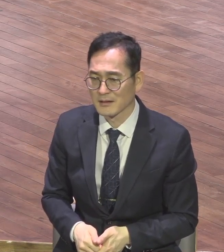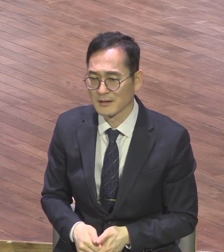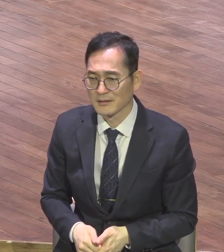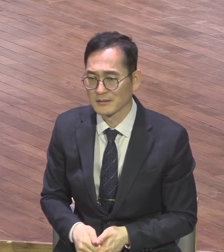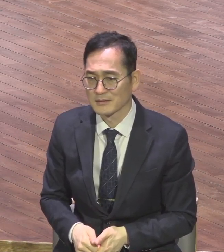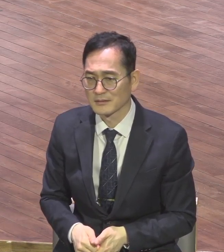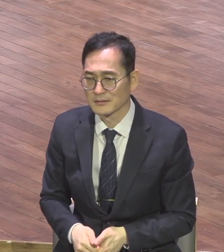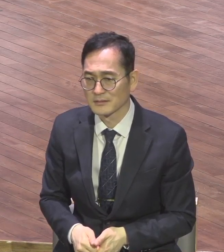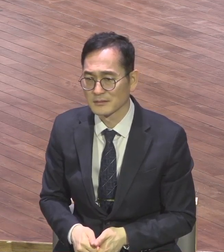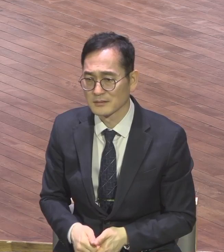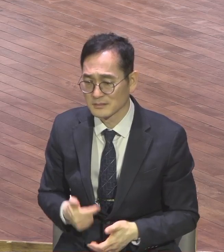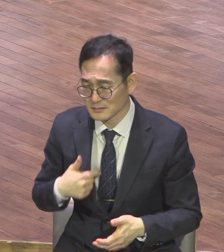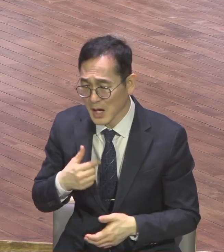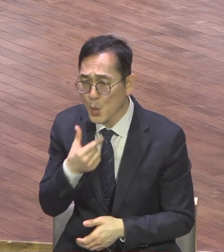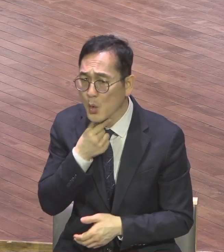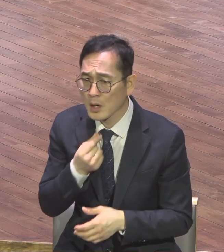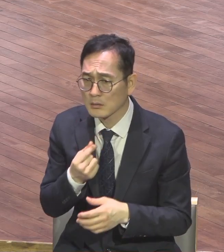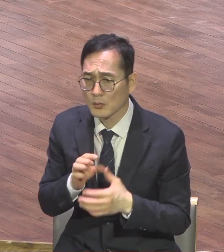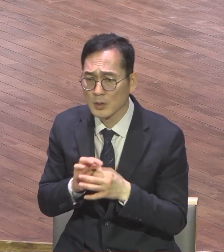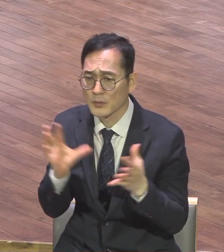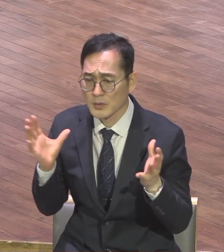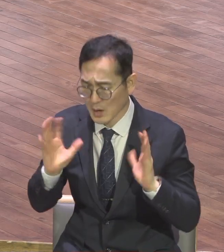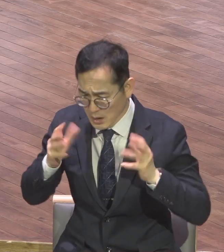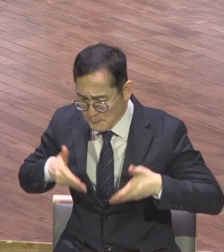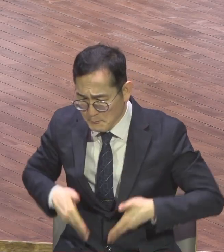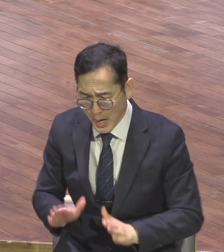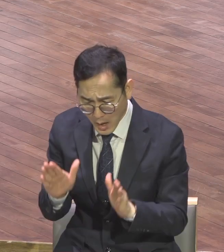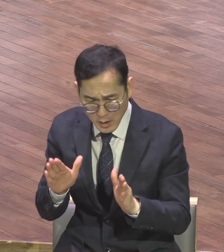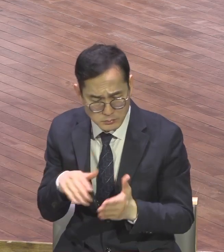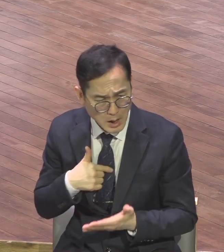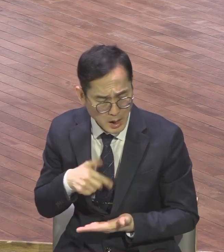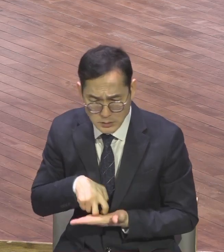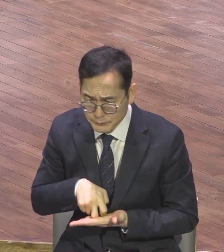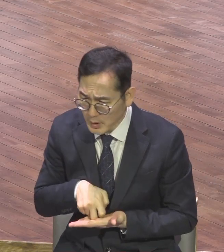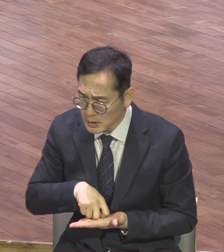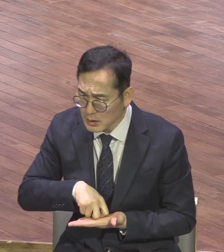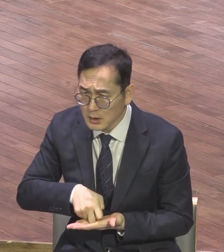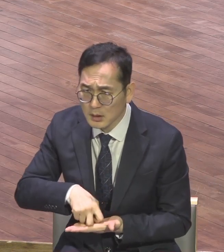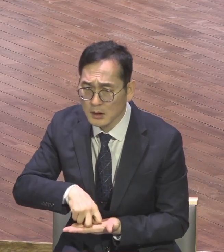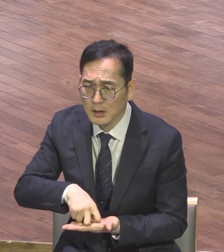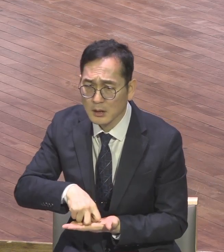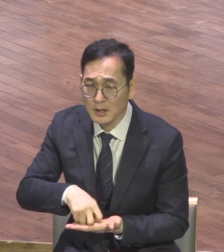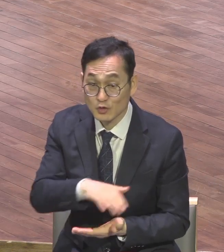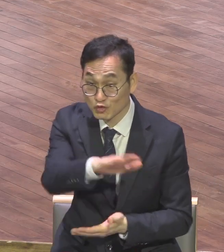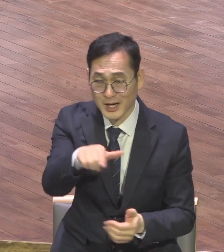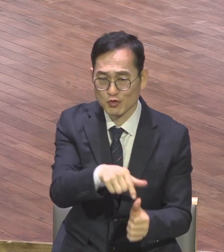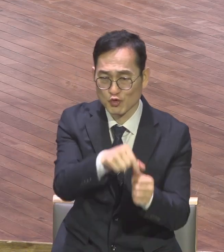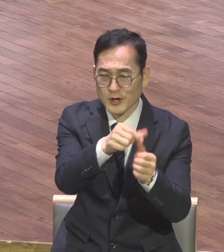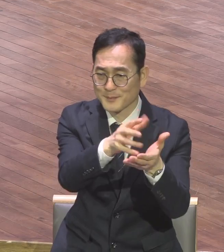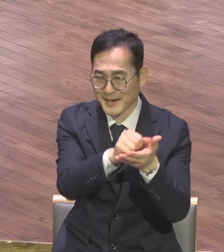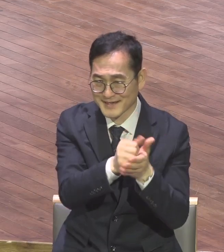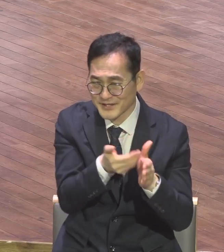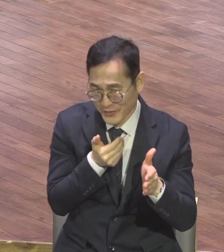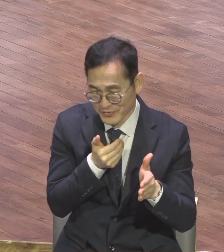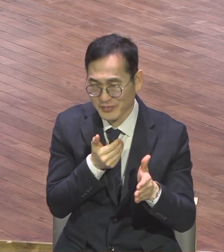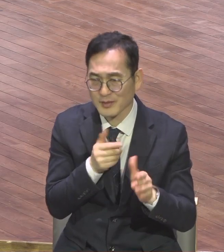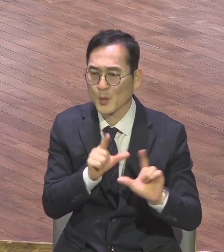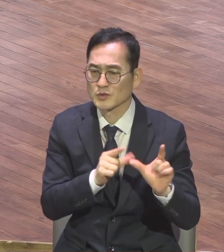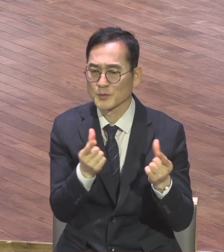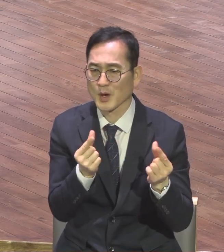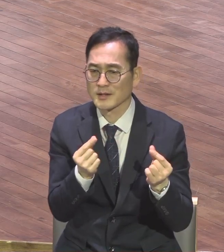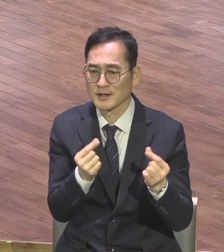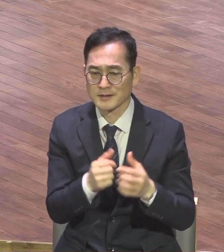자기가 원해서 그래 된 것이 아니에요. 우리가 구원받기 전에 모습이 이와 같습니다. 창세기 3장 사건에